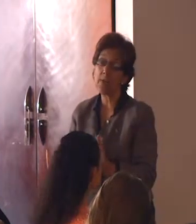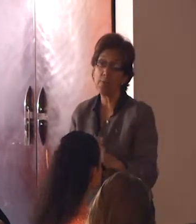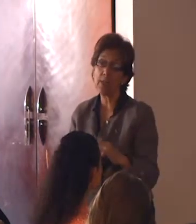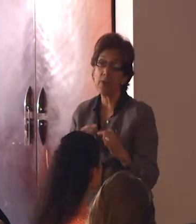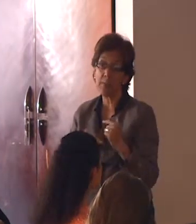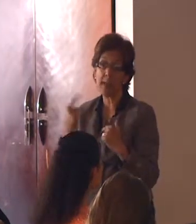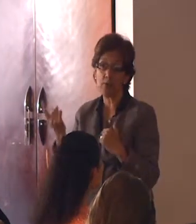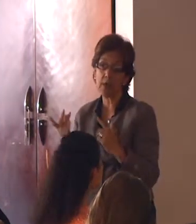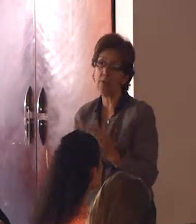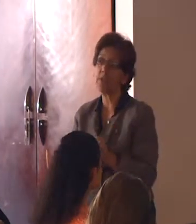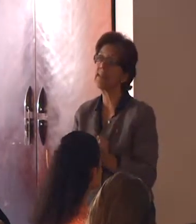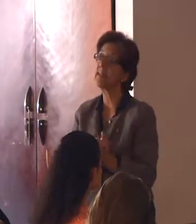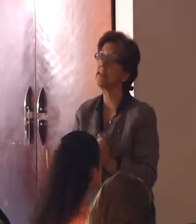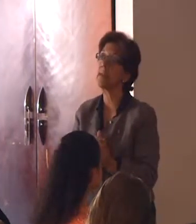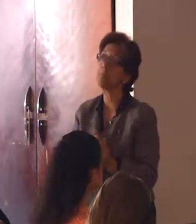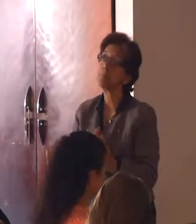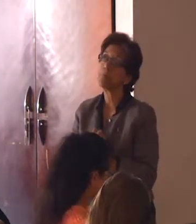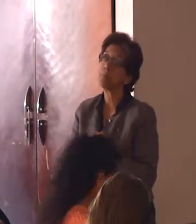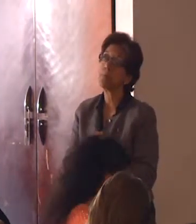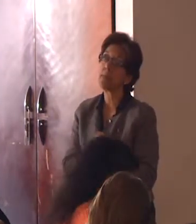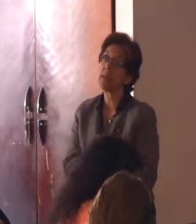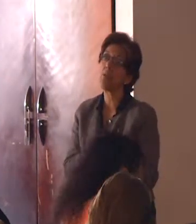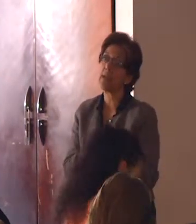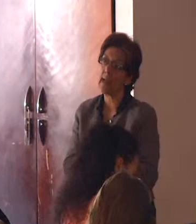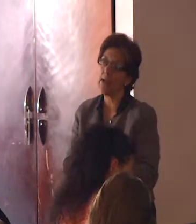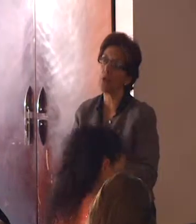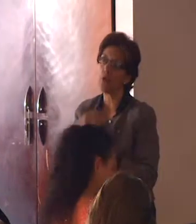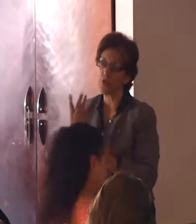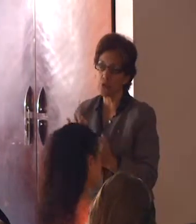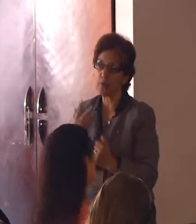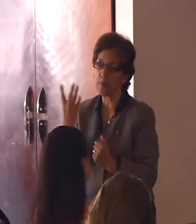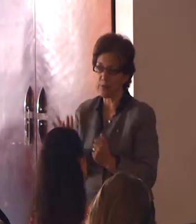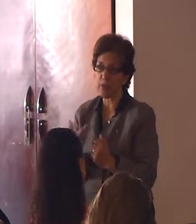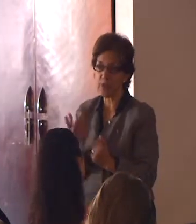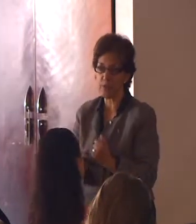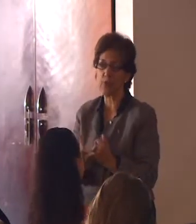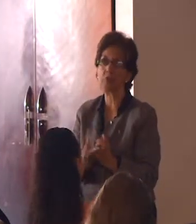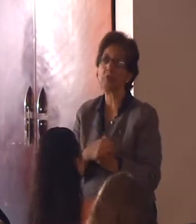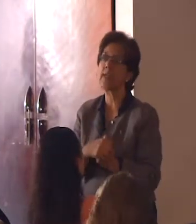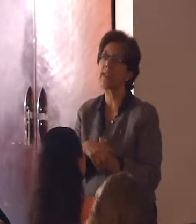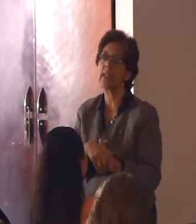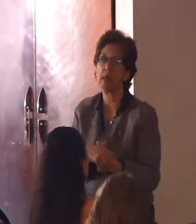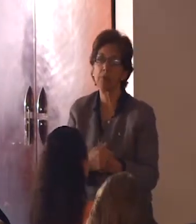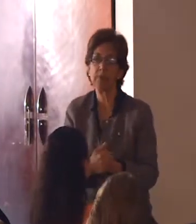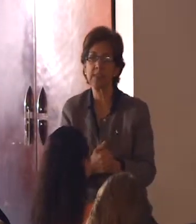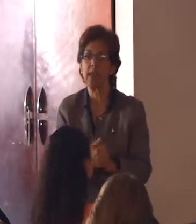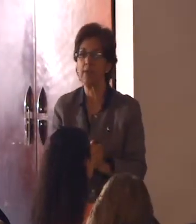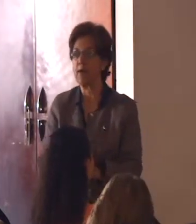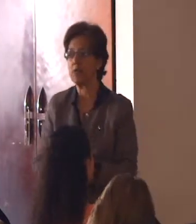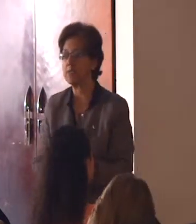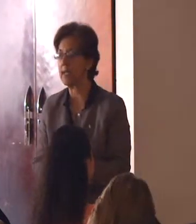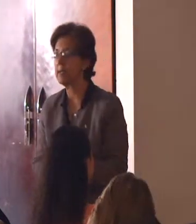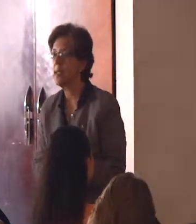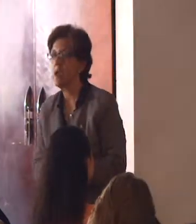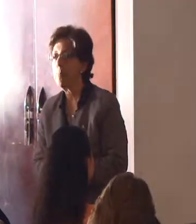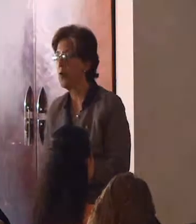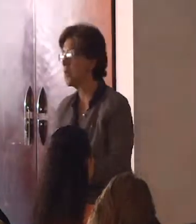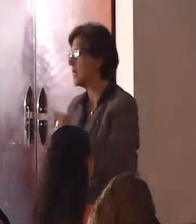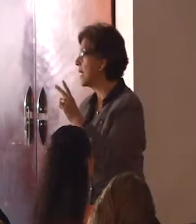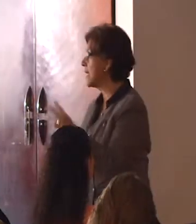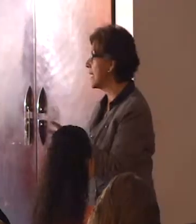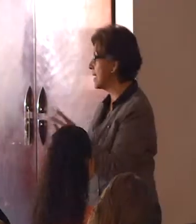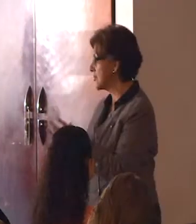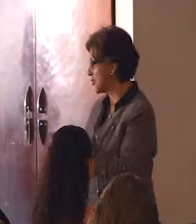máster en el convenio de la pedagógica con el CINDE. Igual que hay otros profesores solos en la universidad,